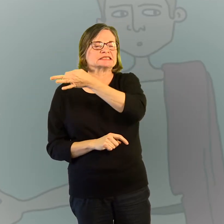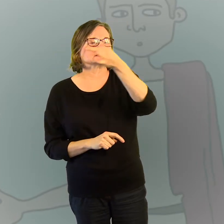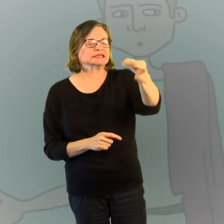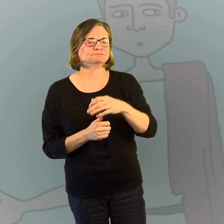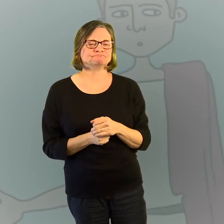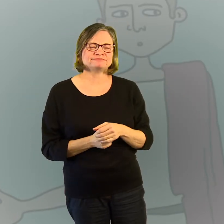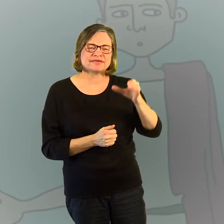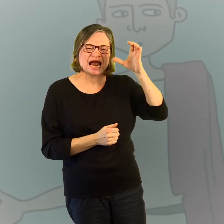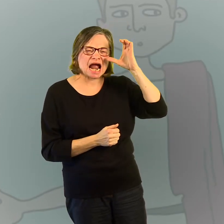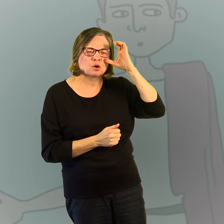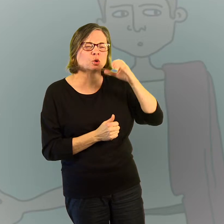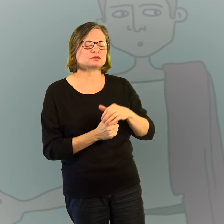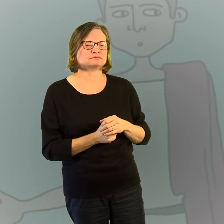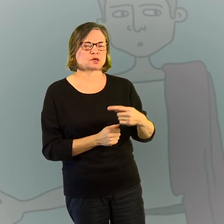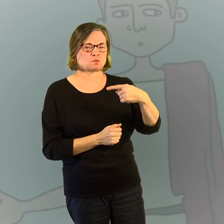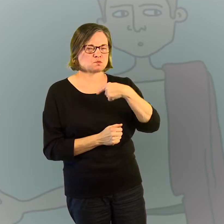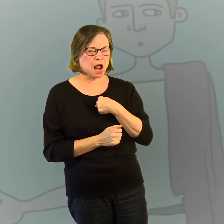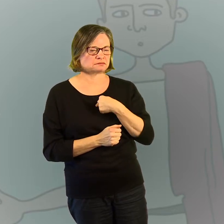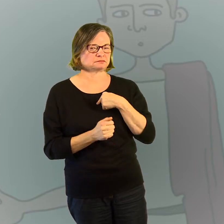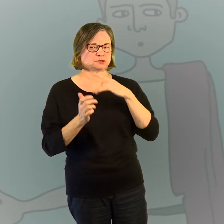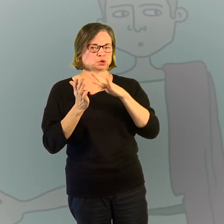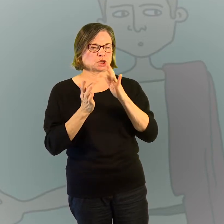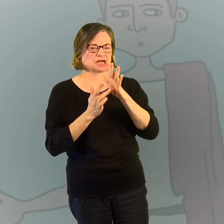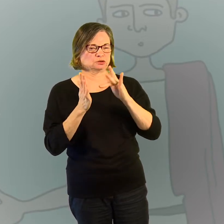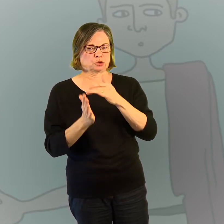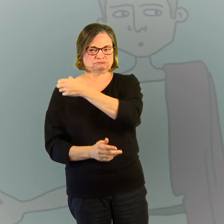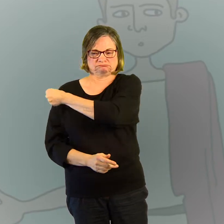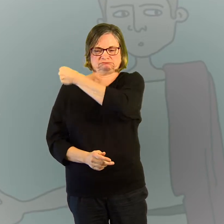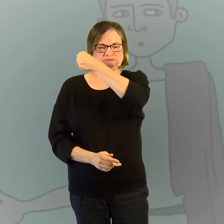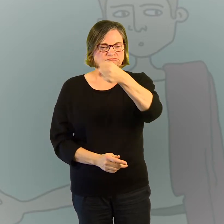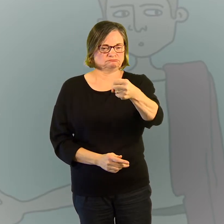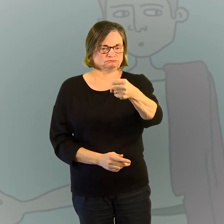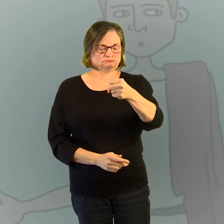Écoutez, je vais vous amener Jésus dehors.